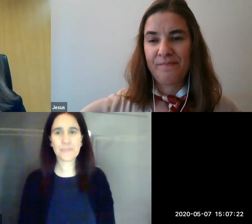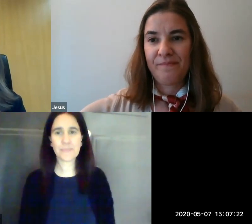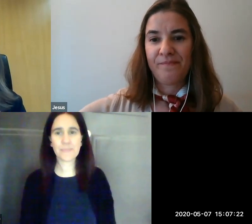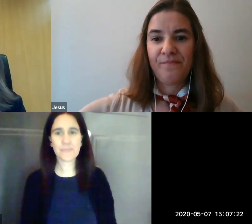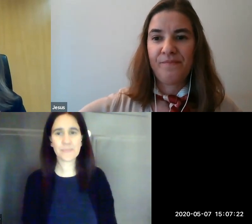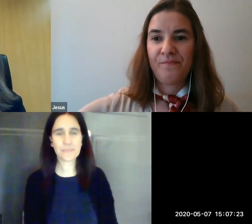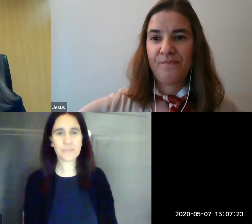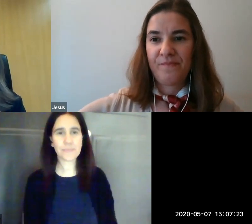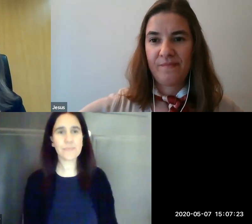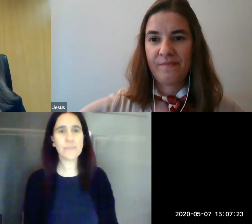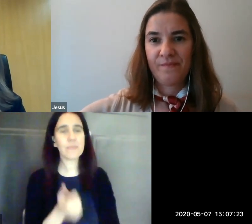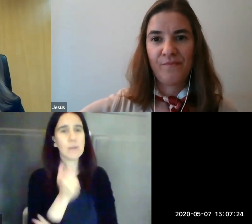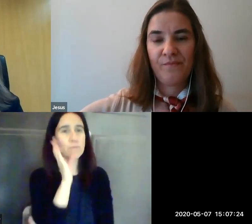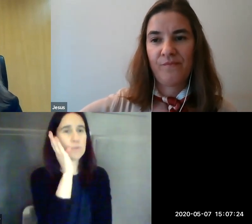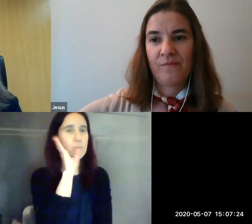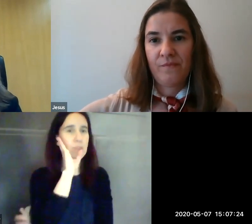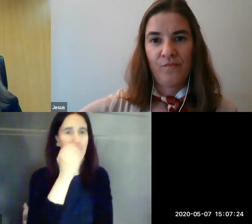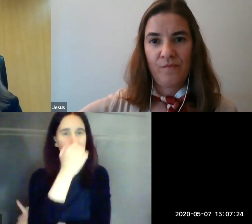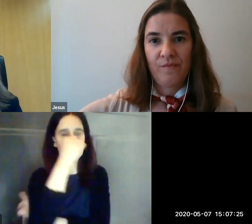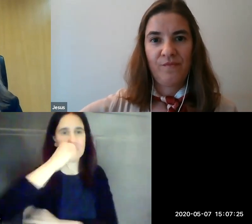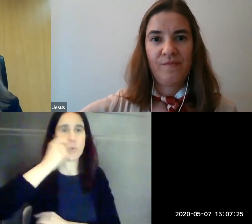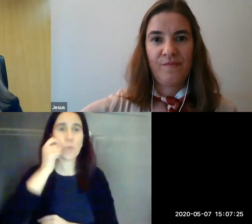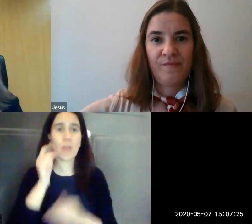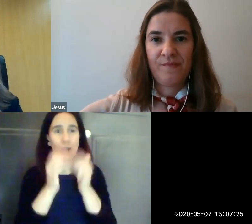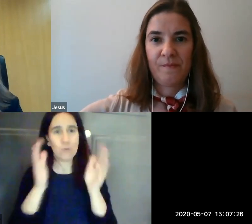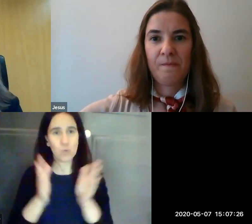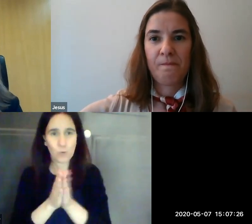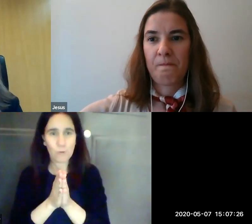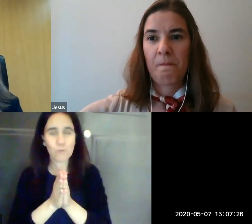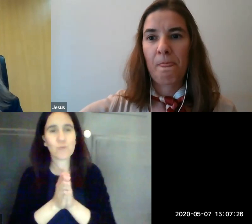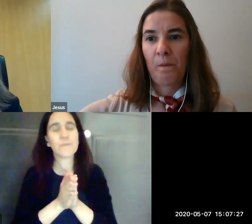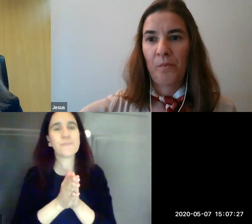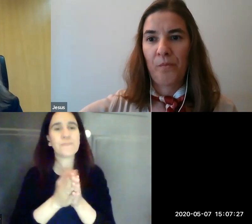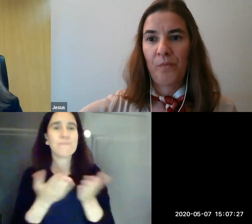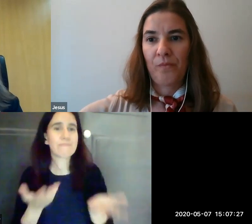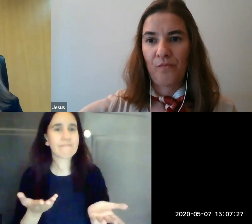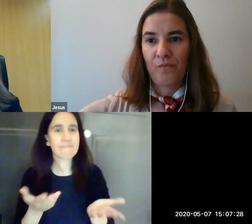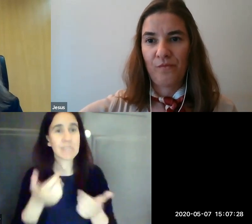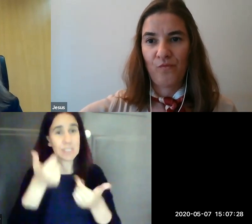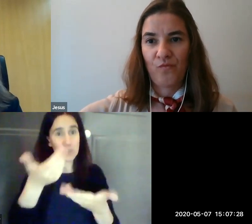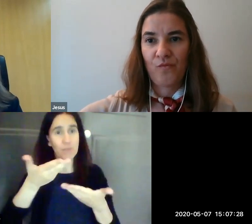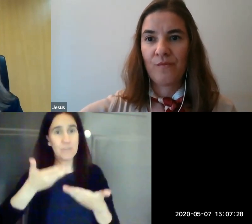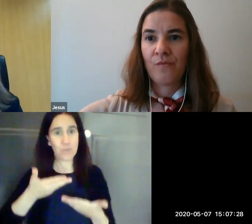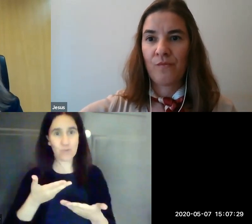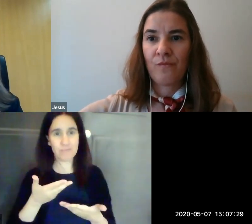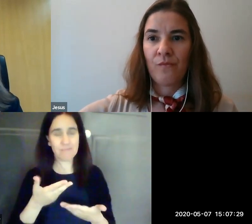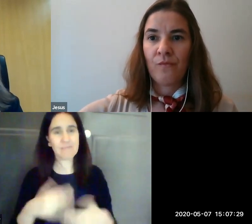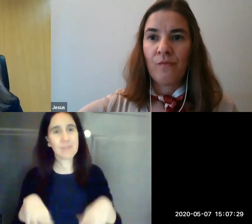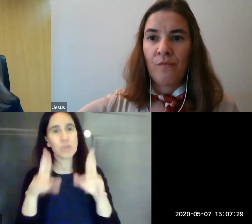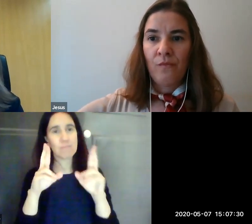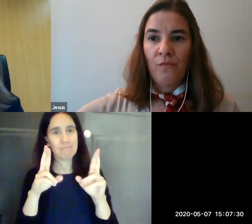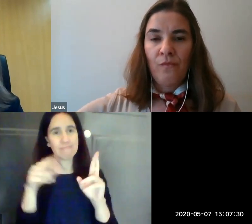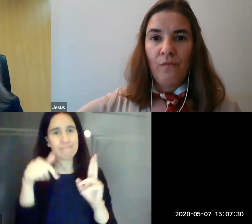Então, muito boa tarde a todos e a todas e sejam bem-vindos. Espero aqui,